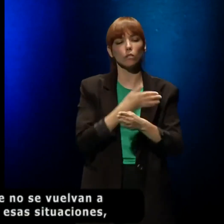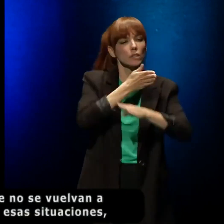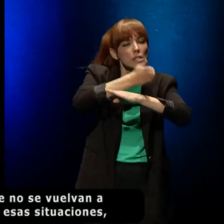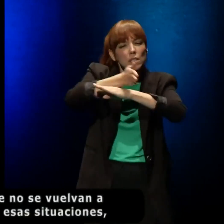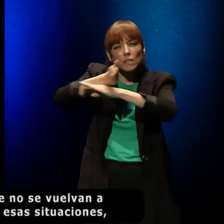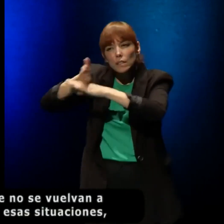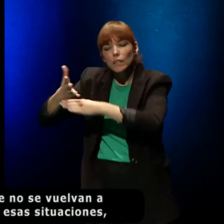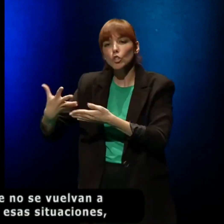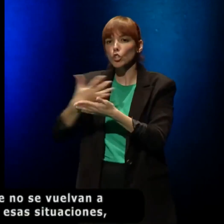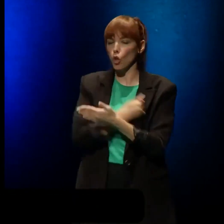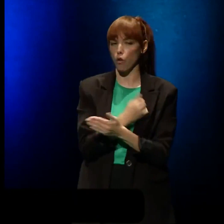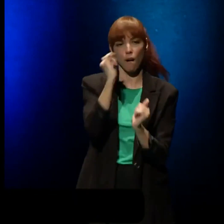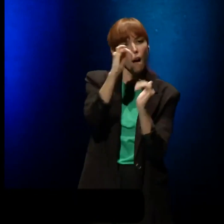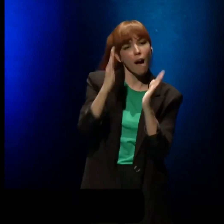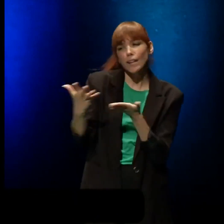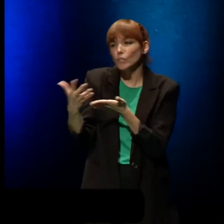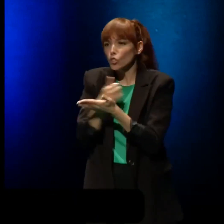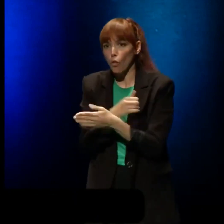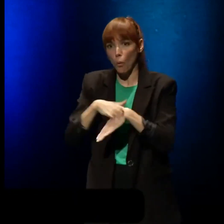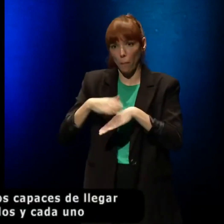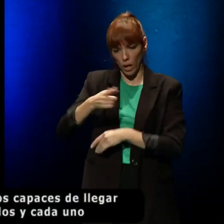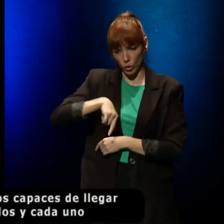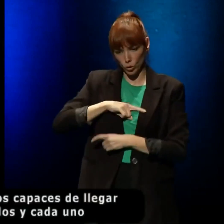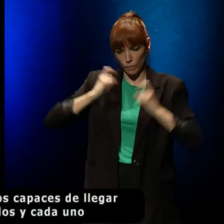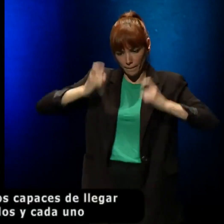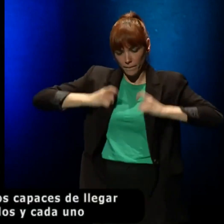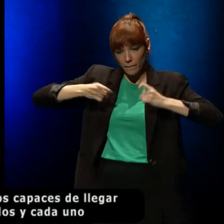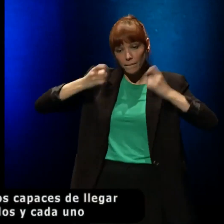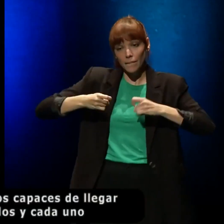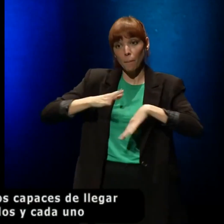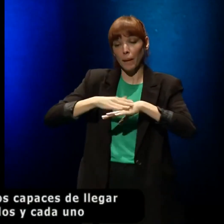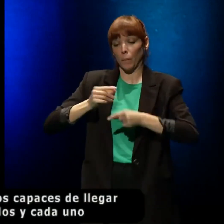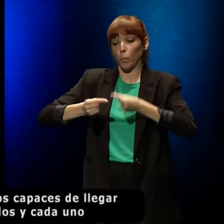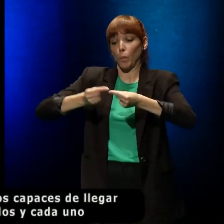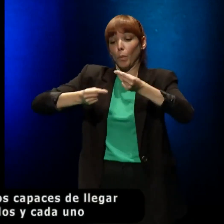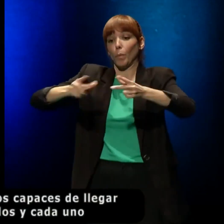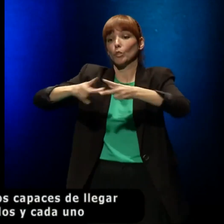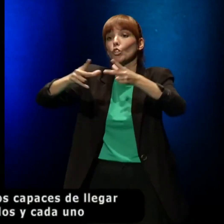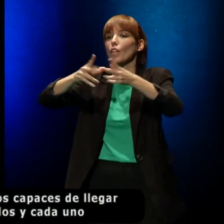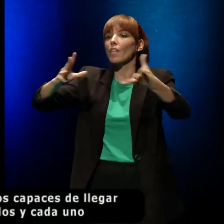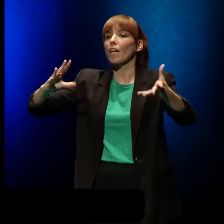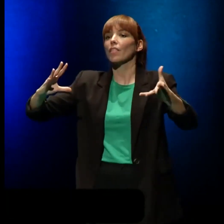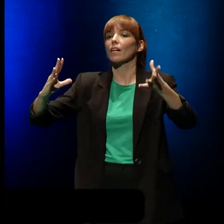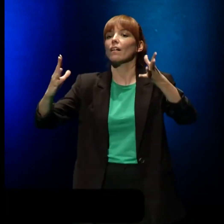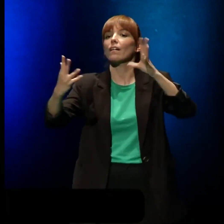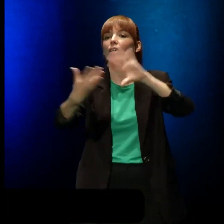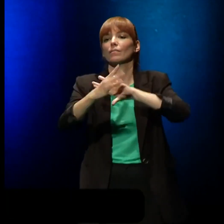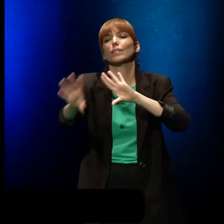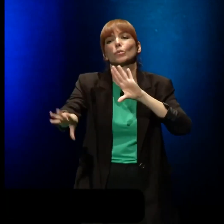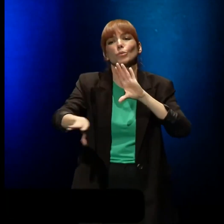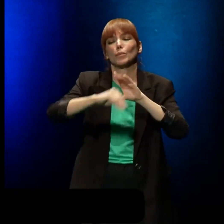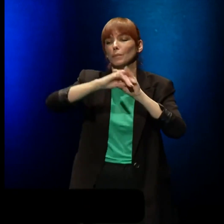lugares para poder hacer nuestra sociedad cada vez más inclusiva.